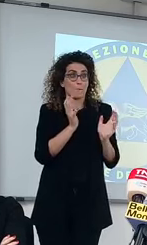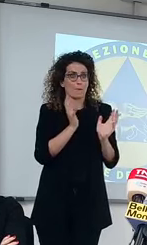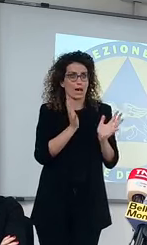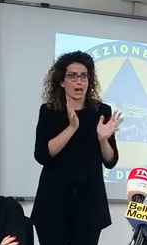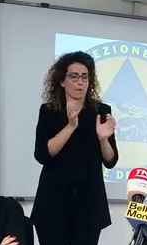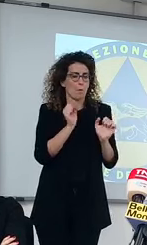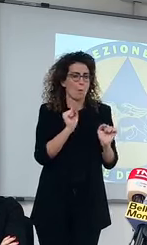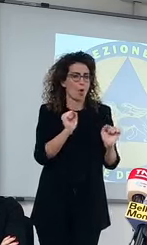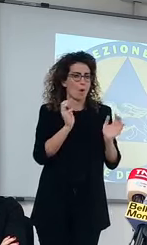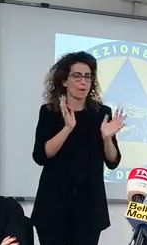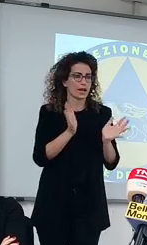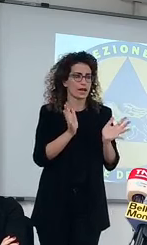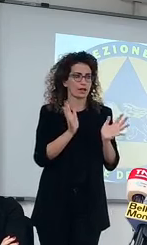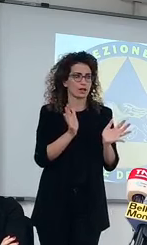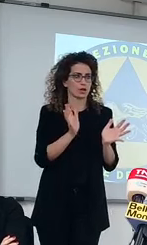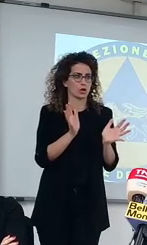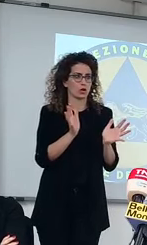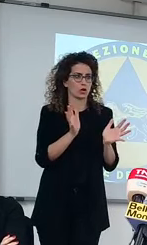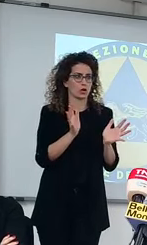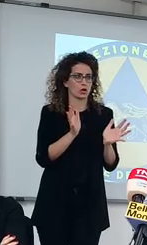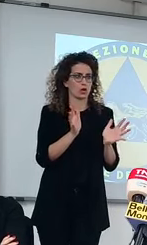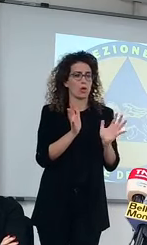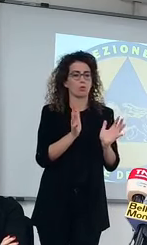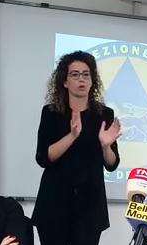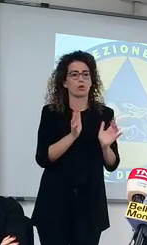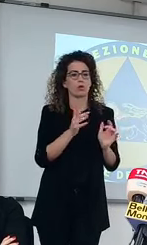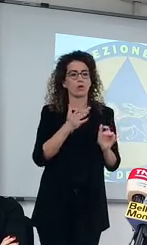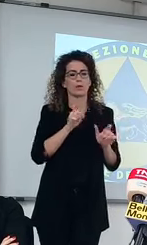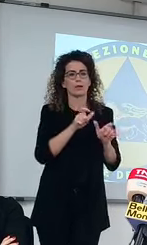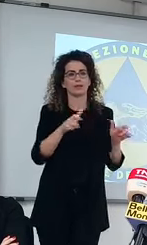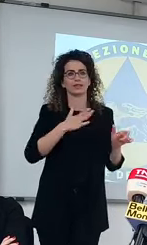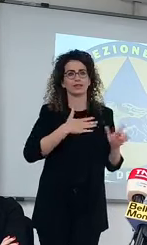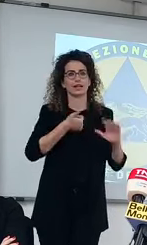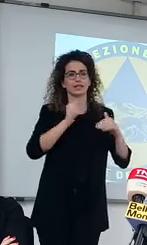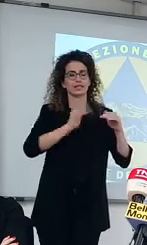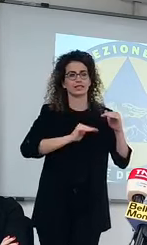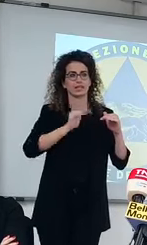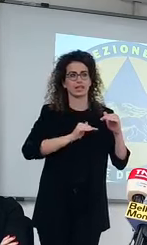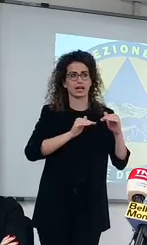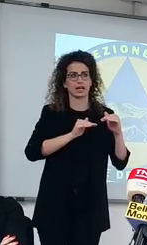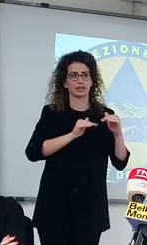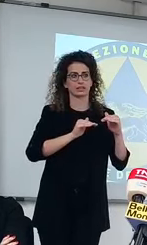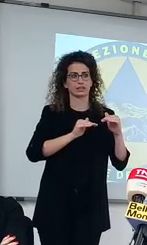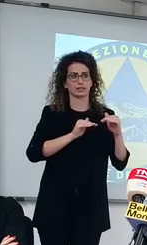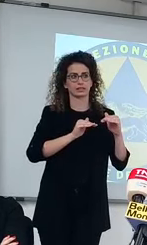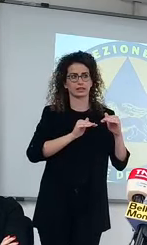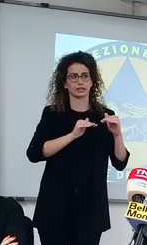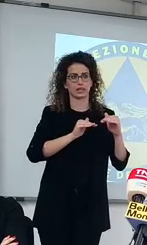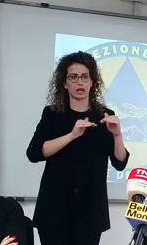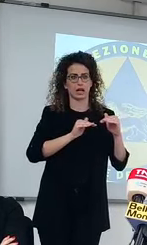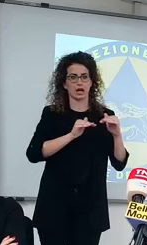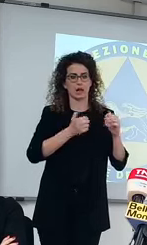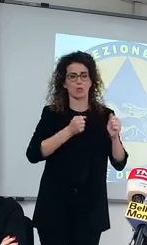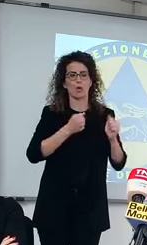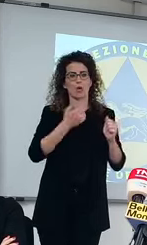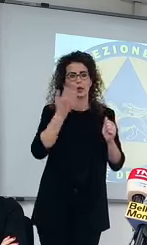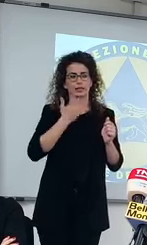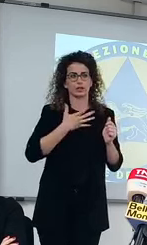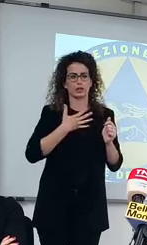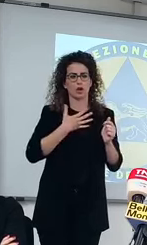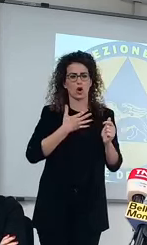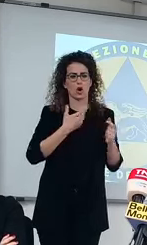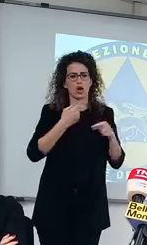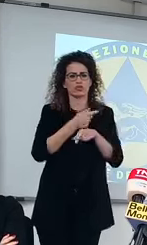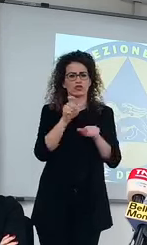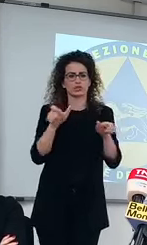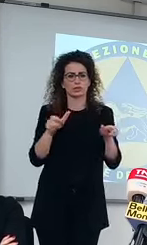qualche rischio per gli under 60, dovrebbe diventare innocuo per gli over 60? È